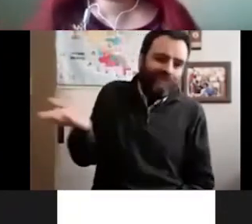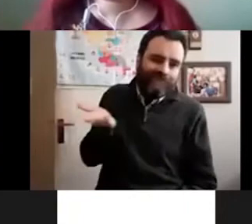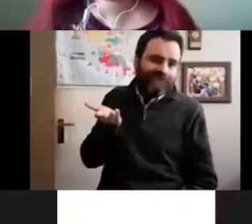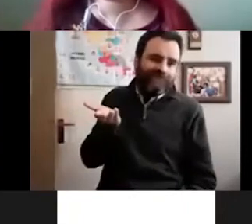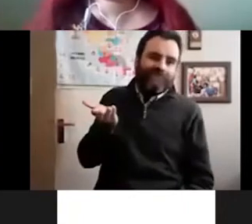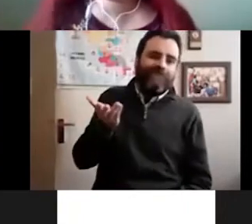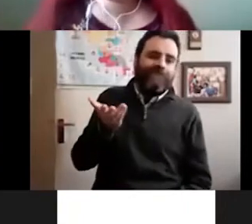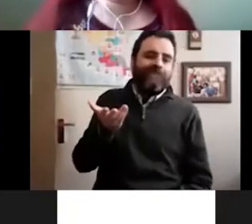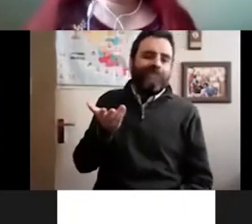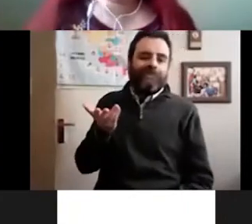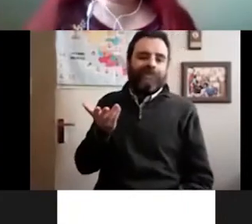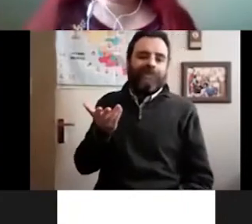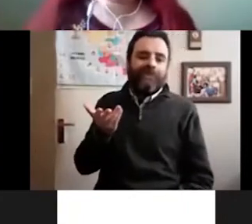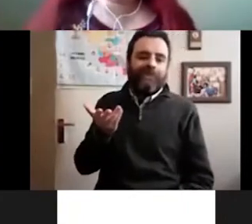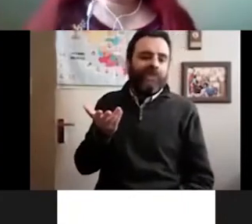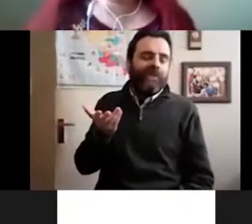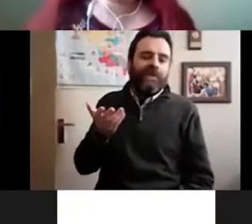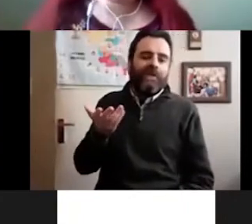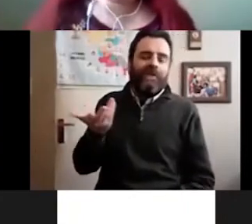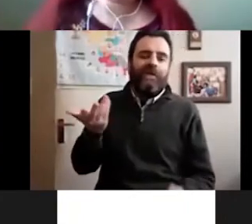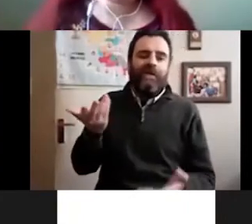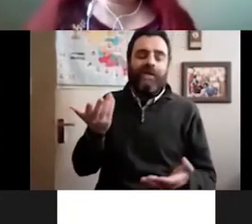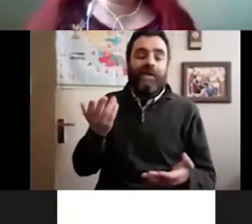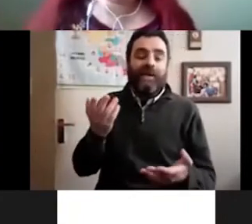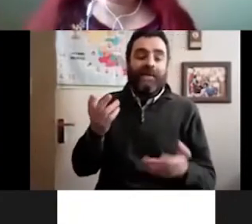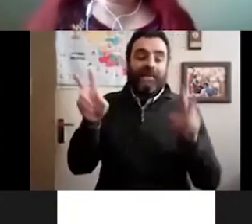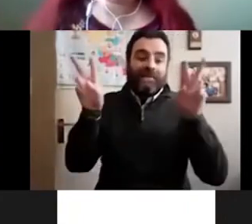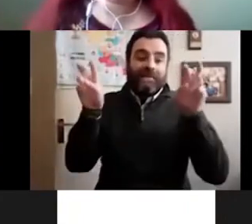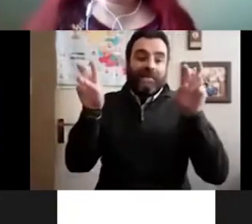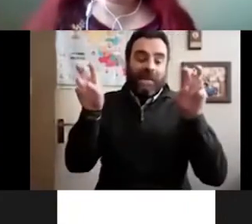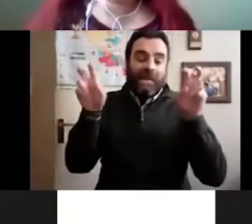Dice, bueno, igual que ustedes, dice,